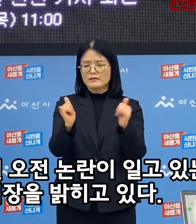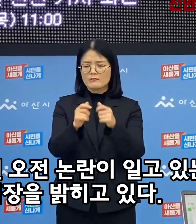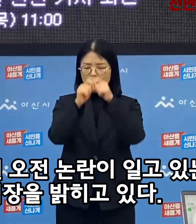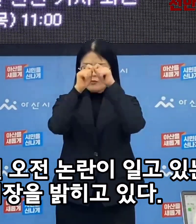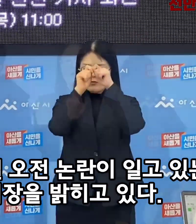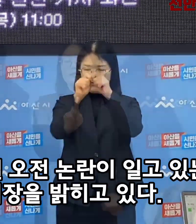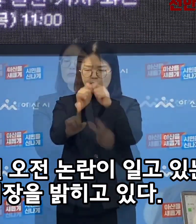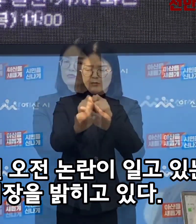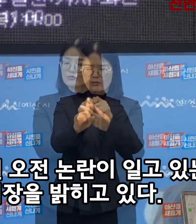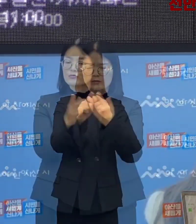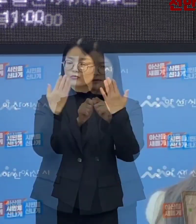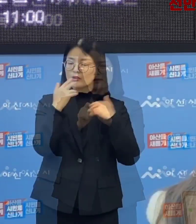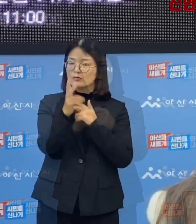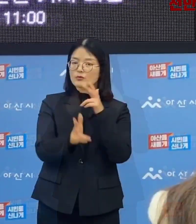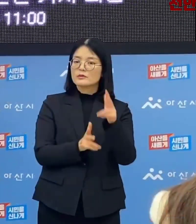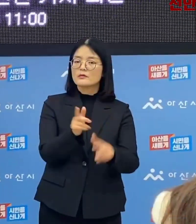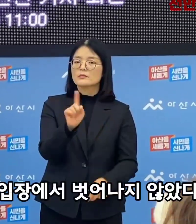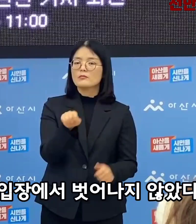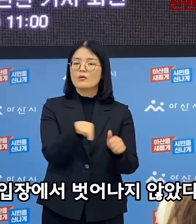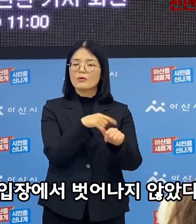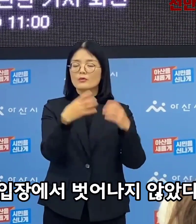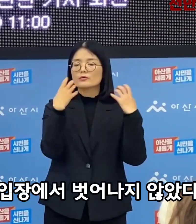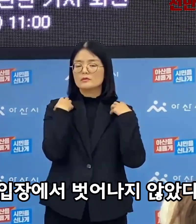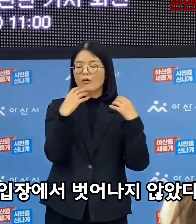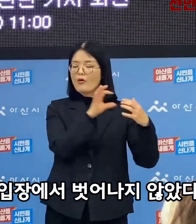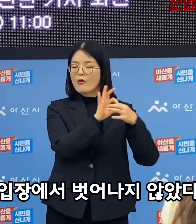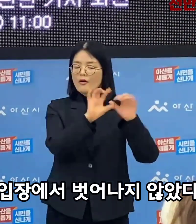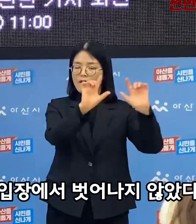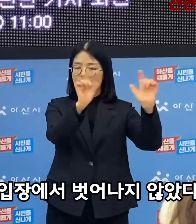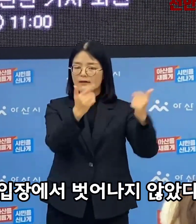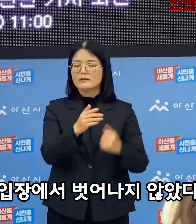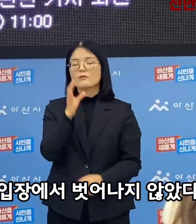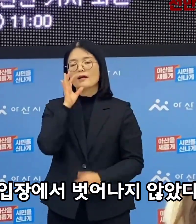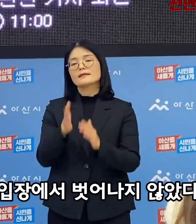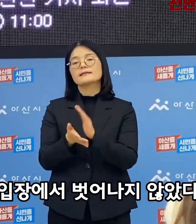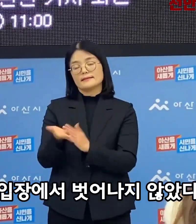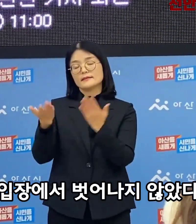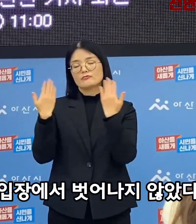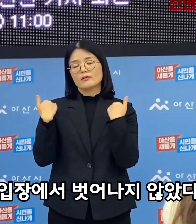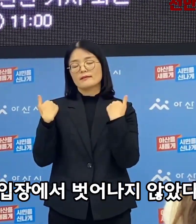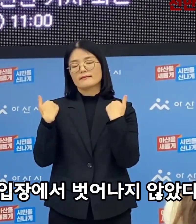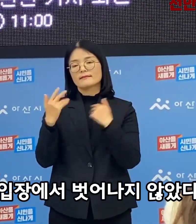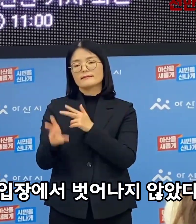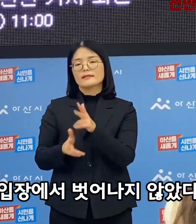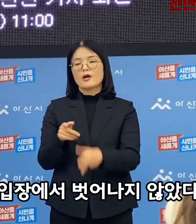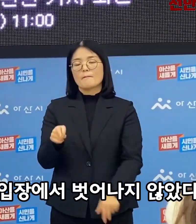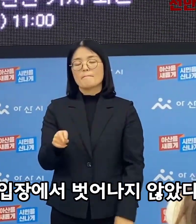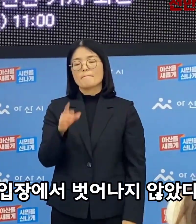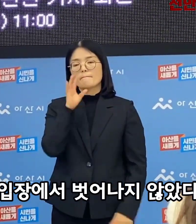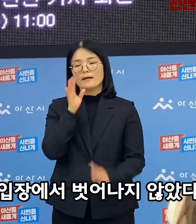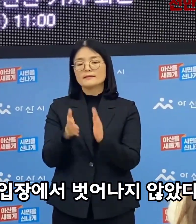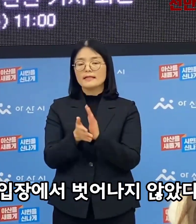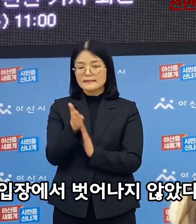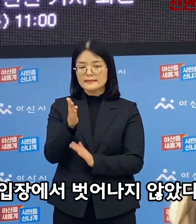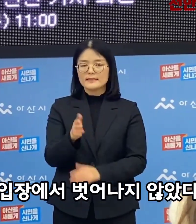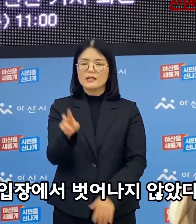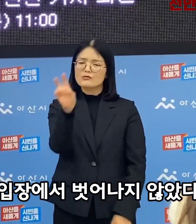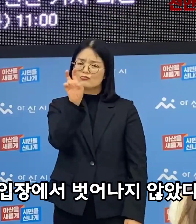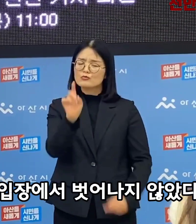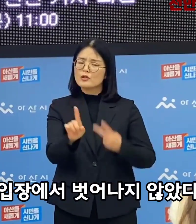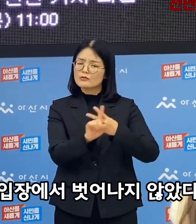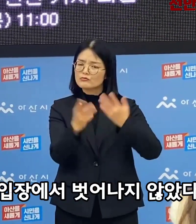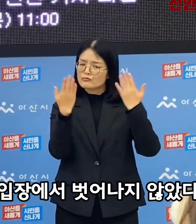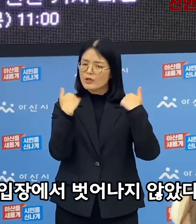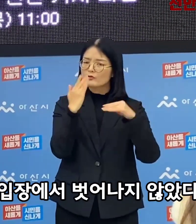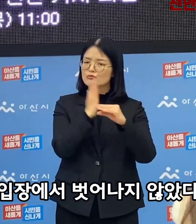명확하게 밝혀주시기 바랍니다. 교육청 연계사업이 아니라 시가 주관하는 사업입니다. 아산시 소재 20개 중학교